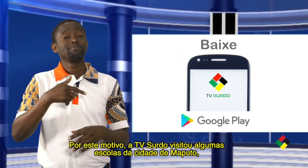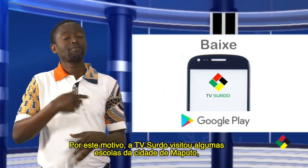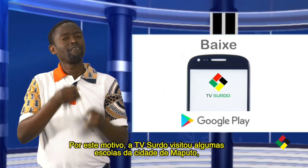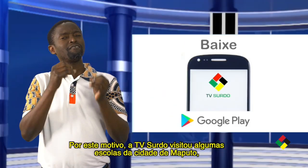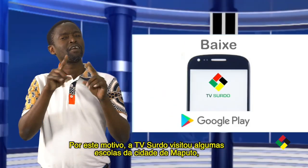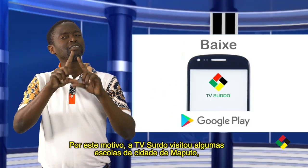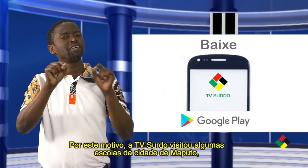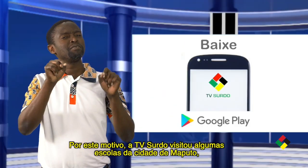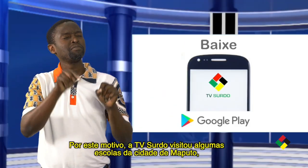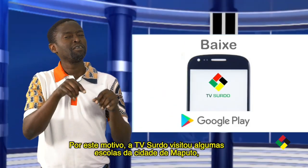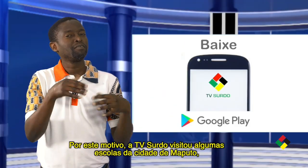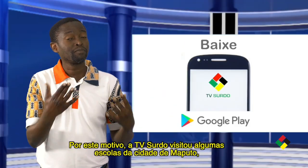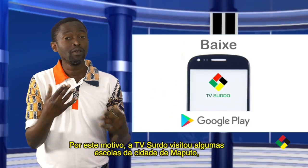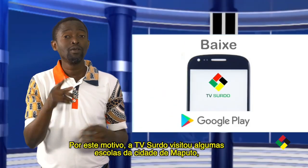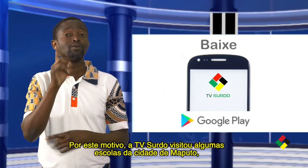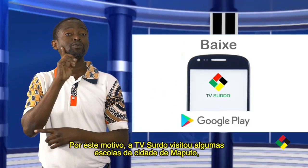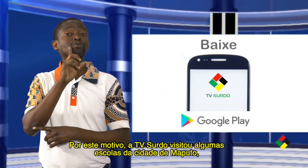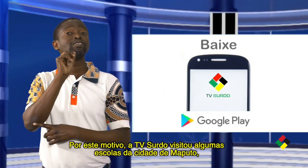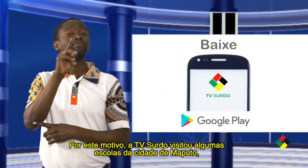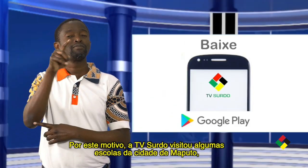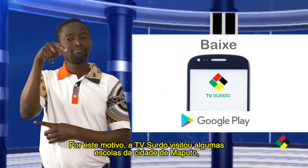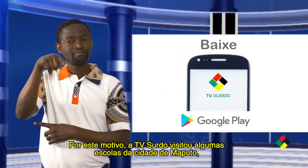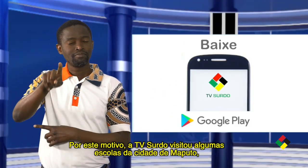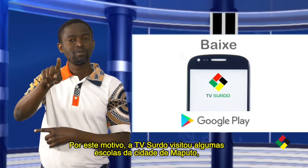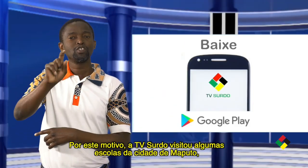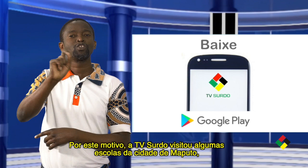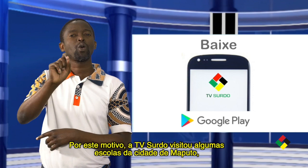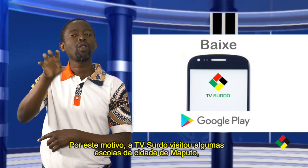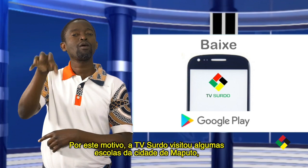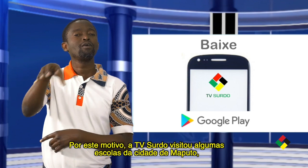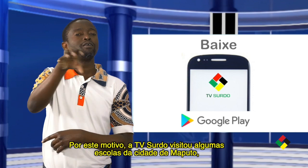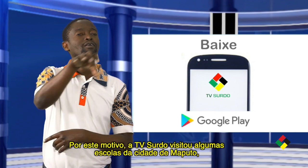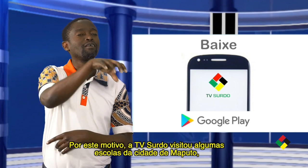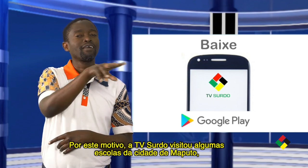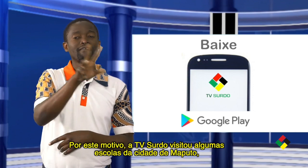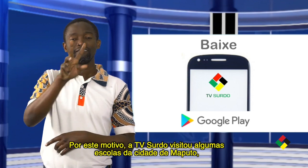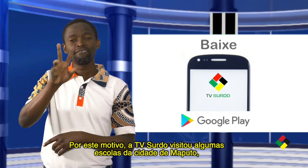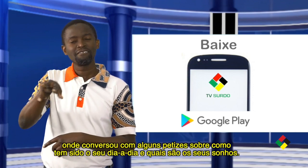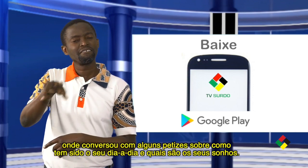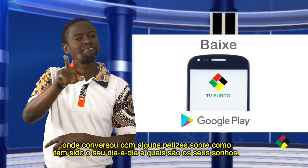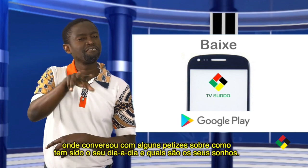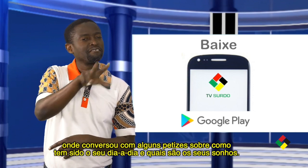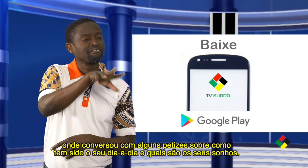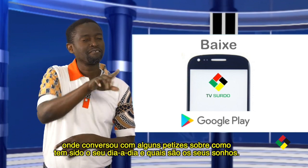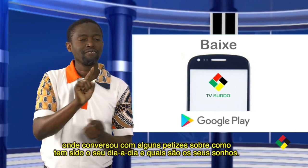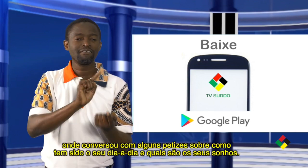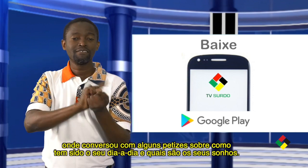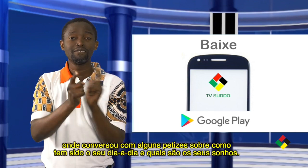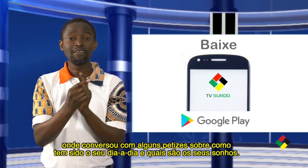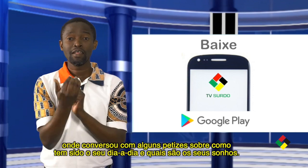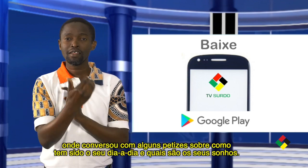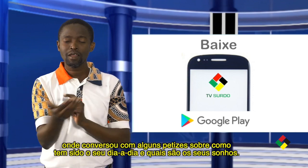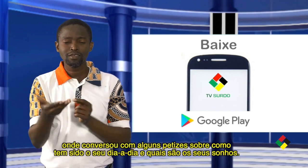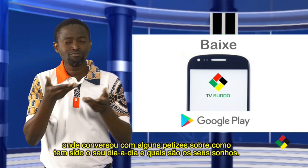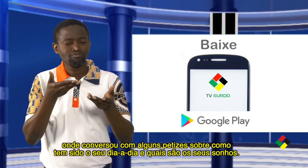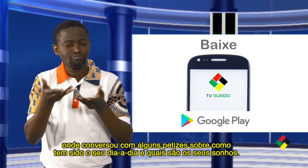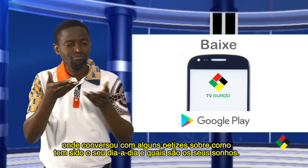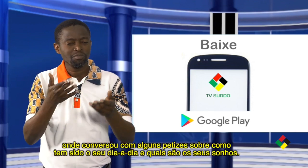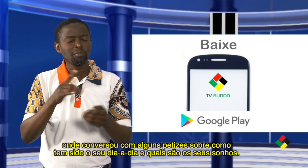Por este motivo, a TV Surdo visitou algumas escolas da cidade de Maputo, onde conversou com alguns petizes